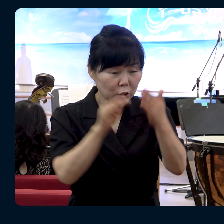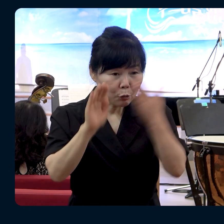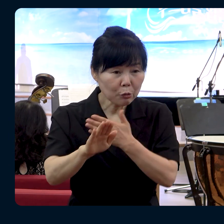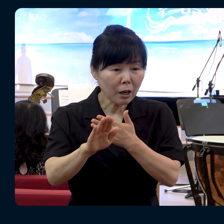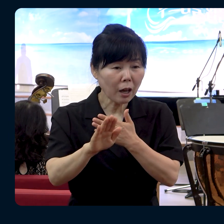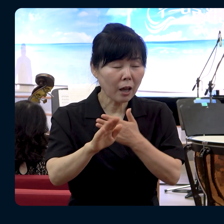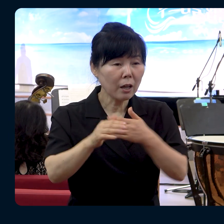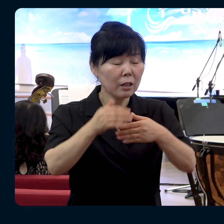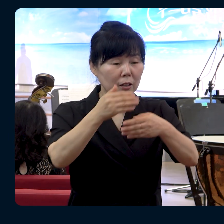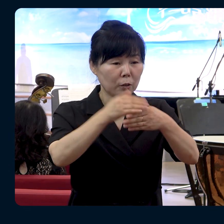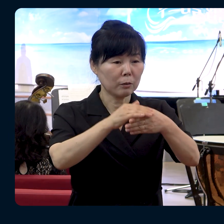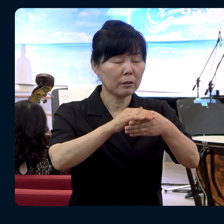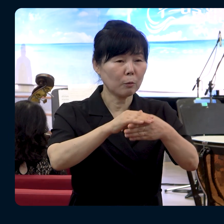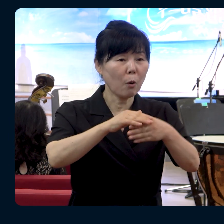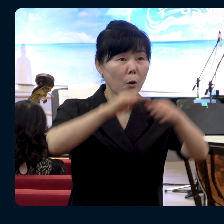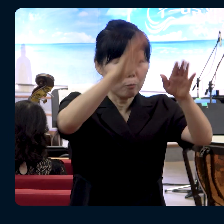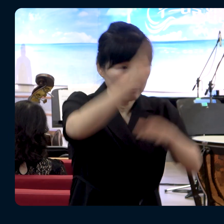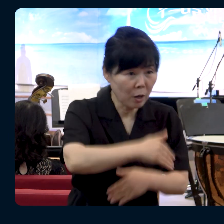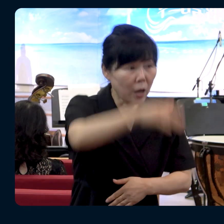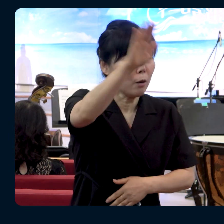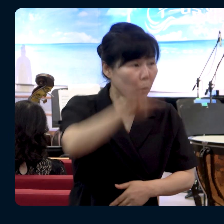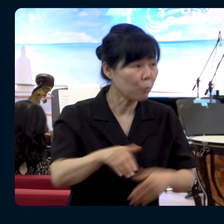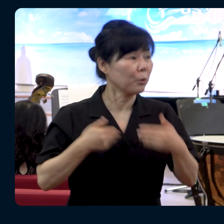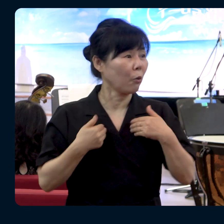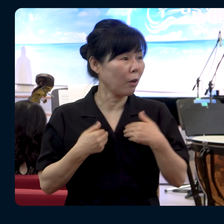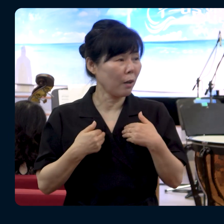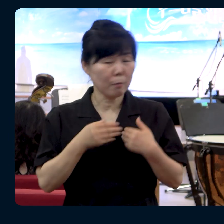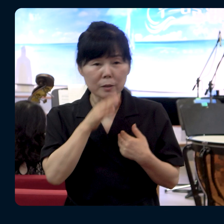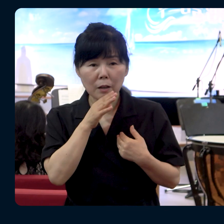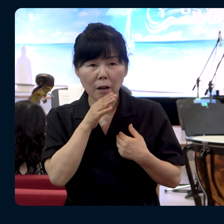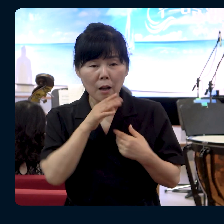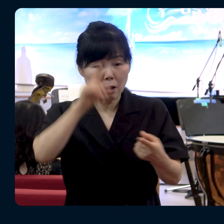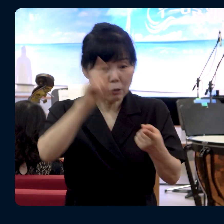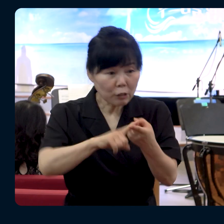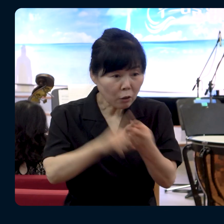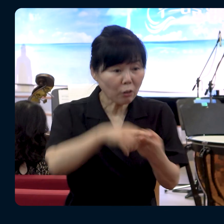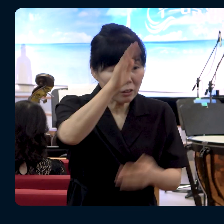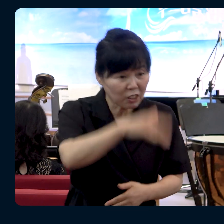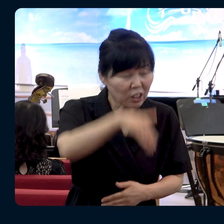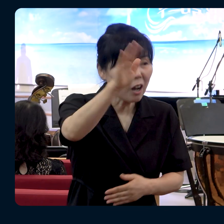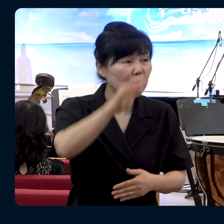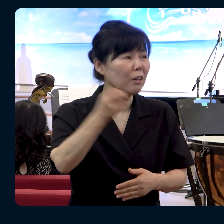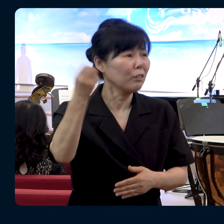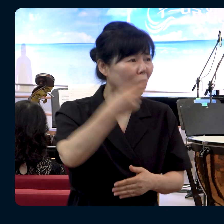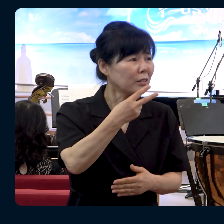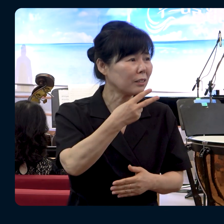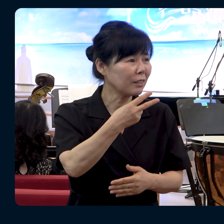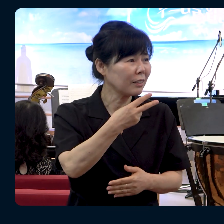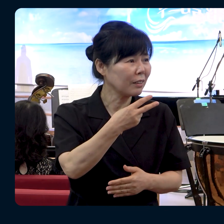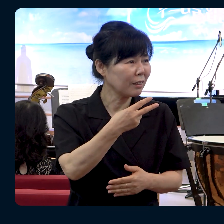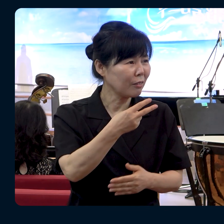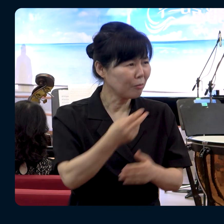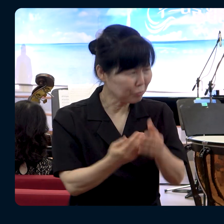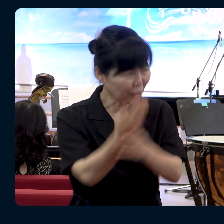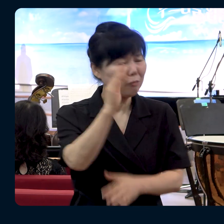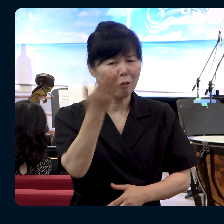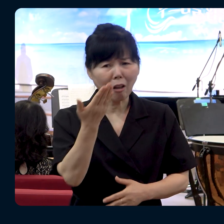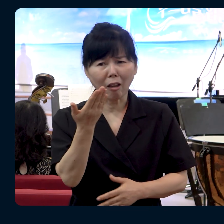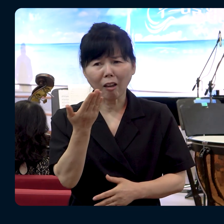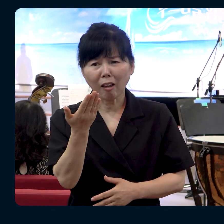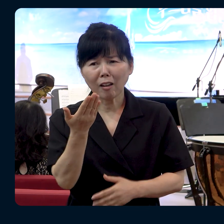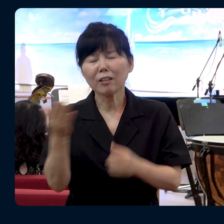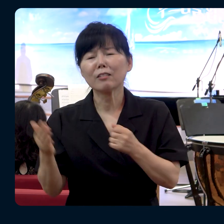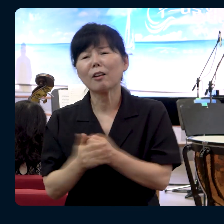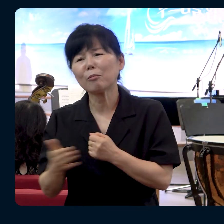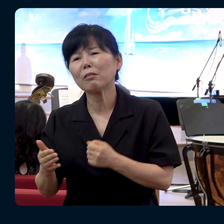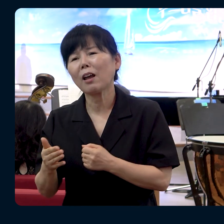허물고 다시 세워야 돼요. 창조해야 돼요. 그러면 소망이 있는 것이죠. 우리가